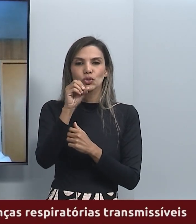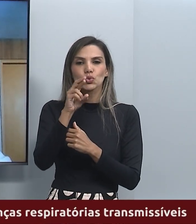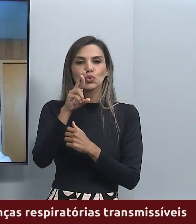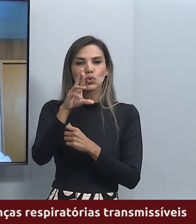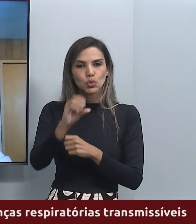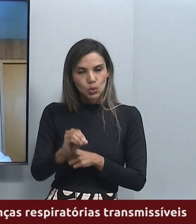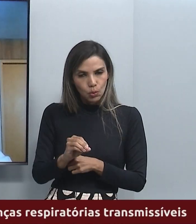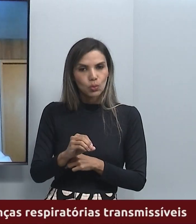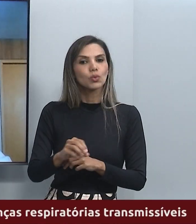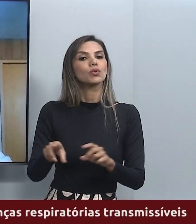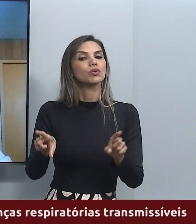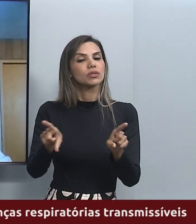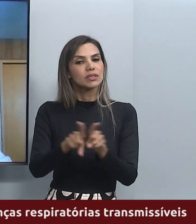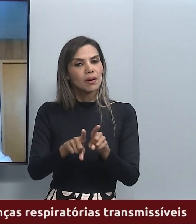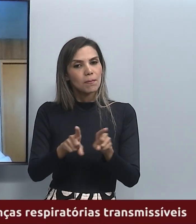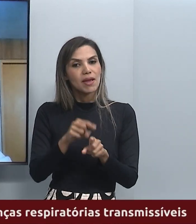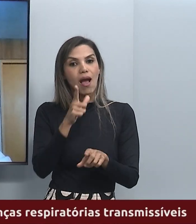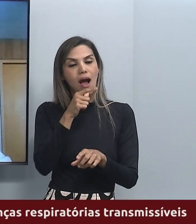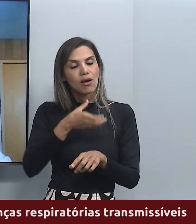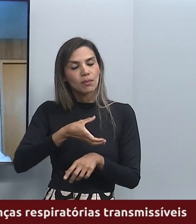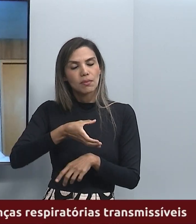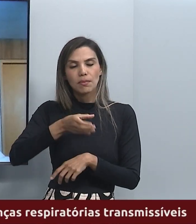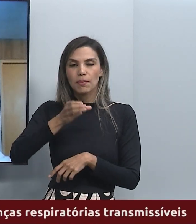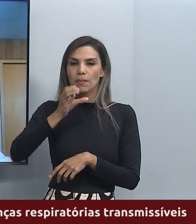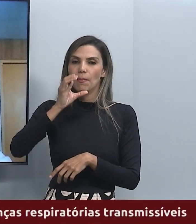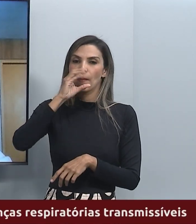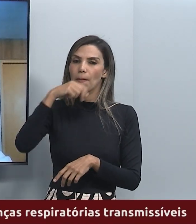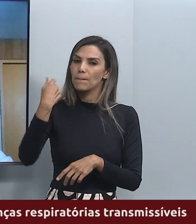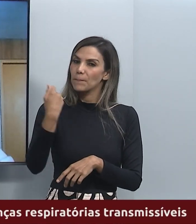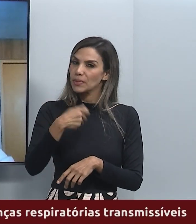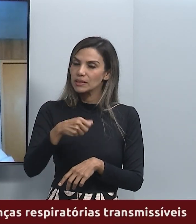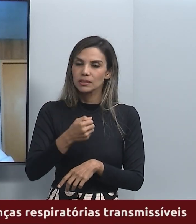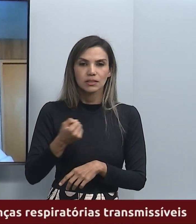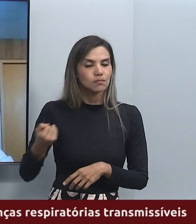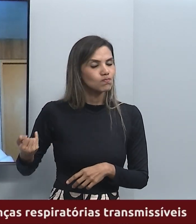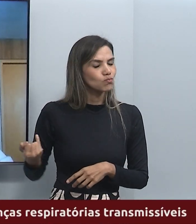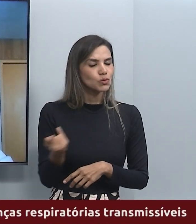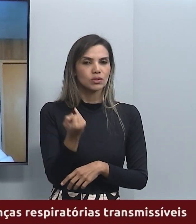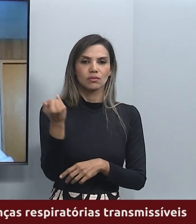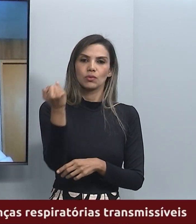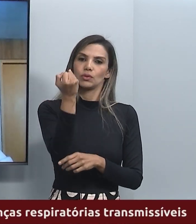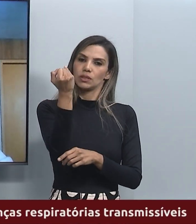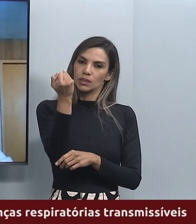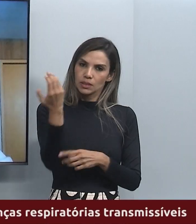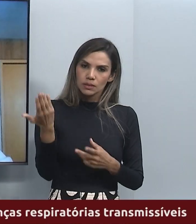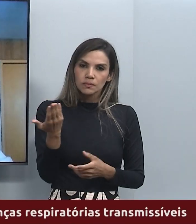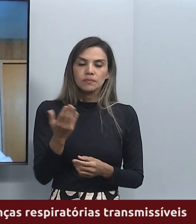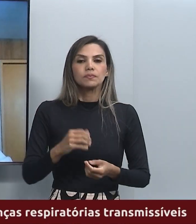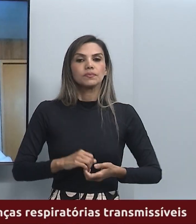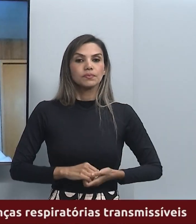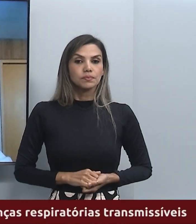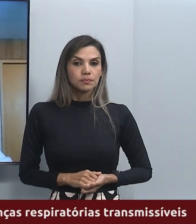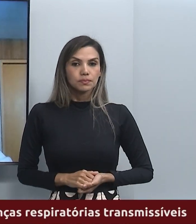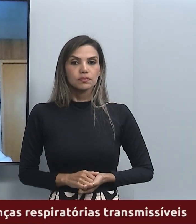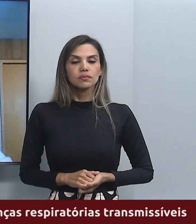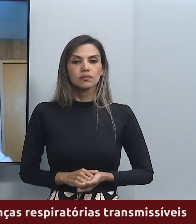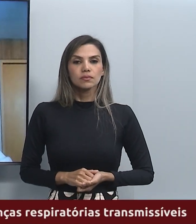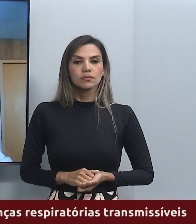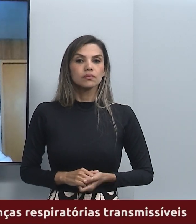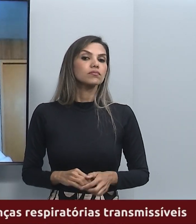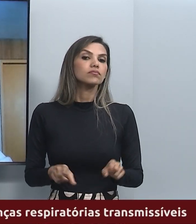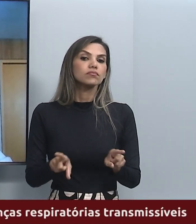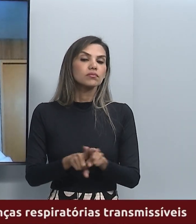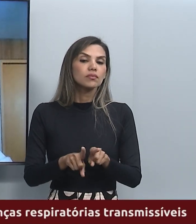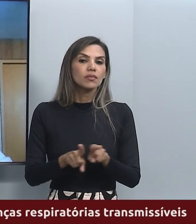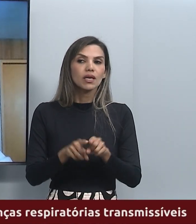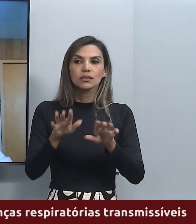bastante, manter-se bem hidratado, ingerindo muita água, isso fluidifica as secreções.